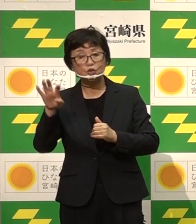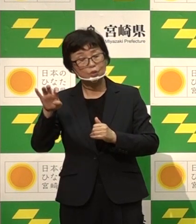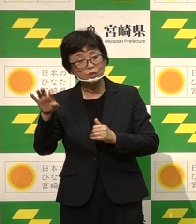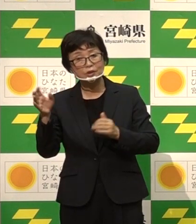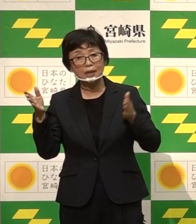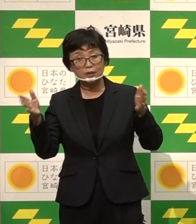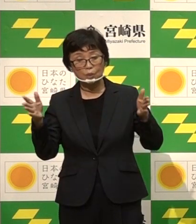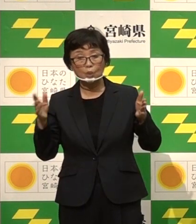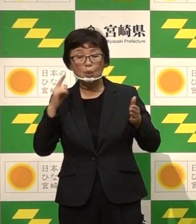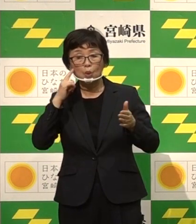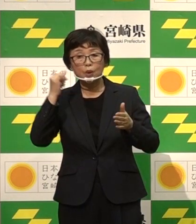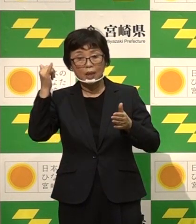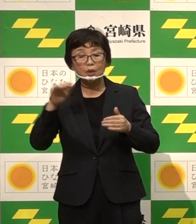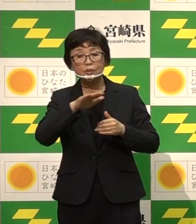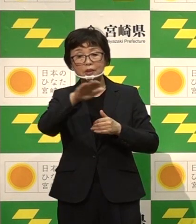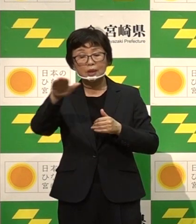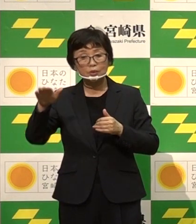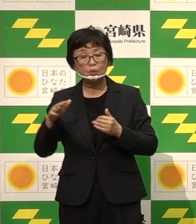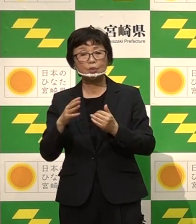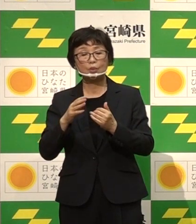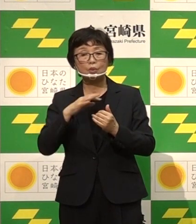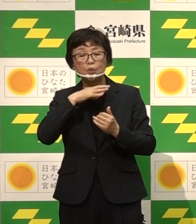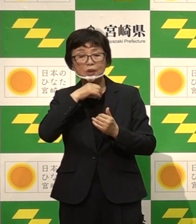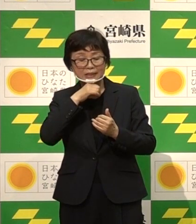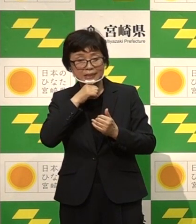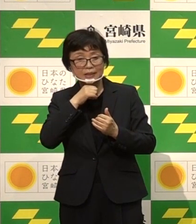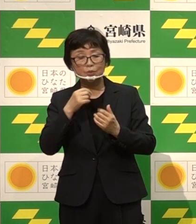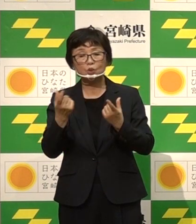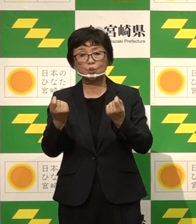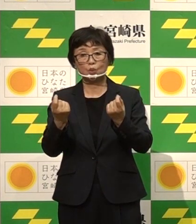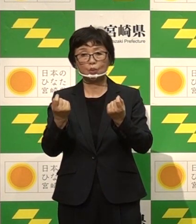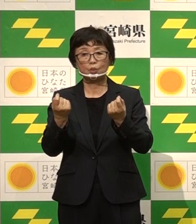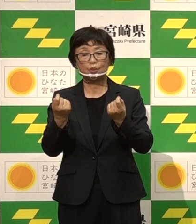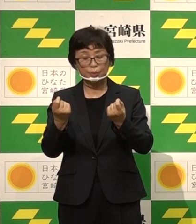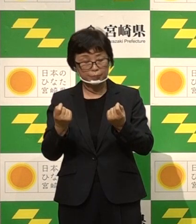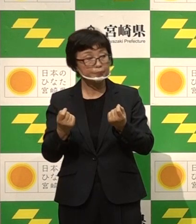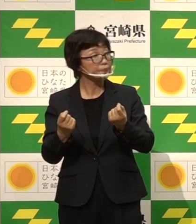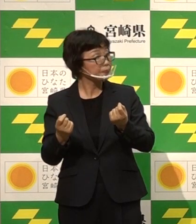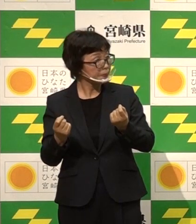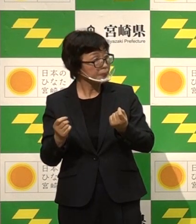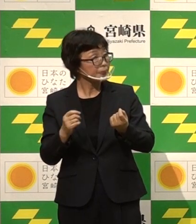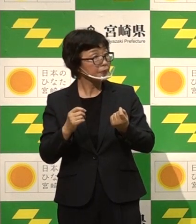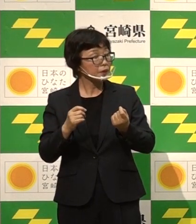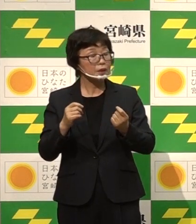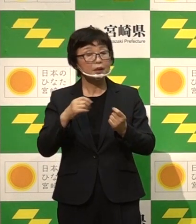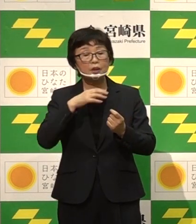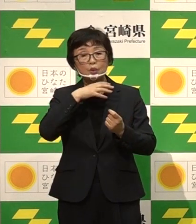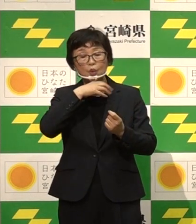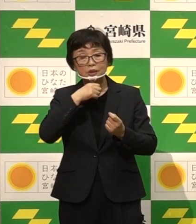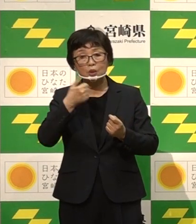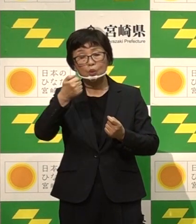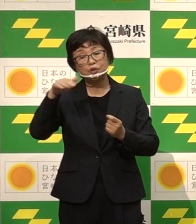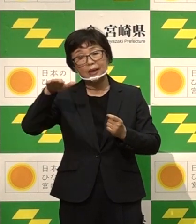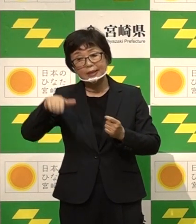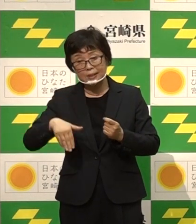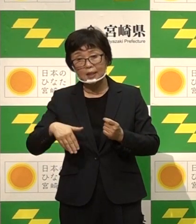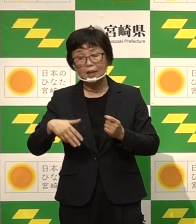というところが多くなっておりまして、この円グラフで示しておりますように、50代以下